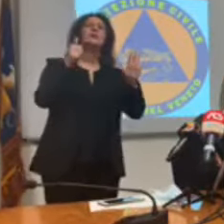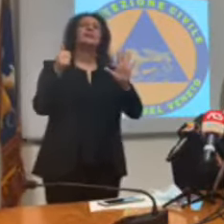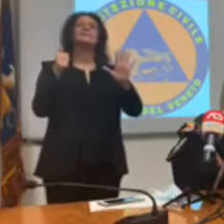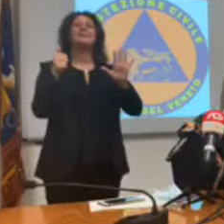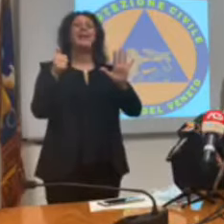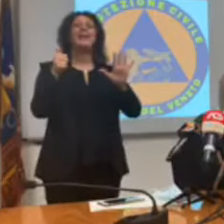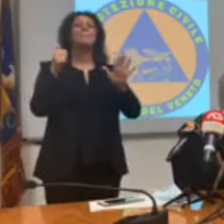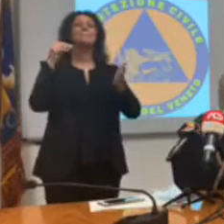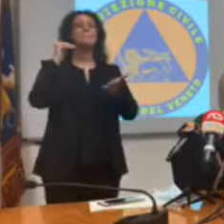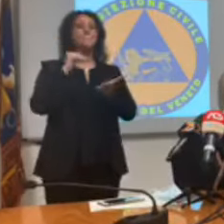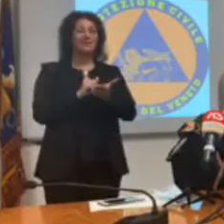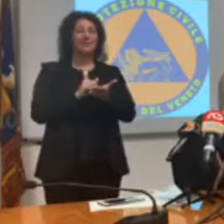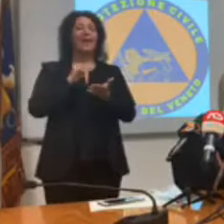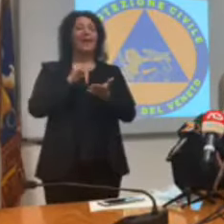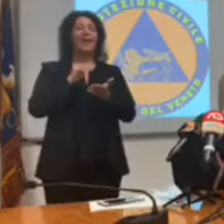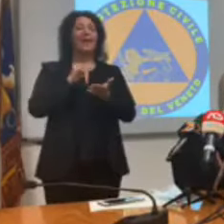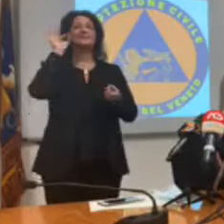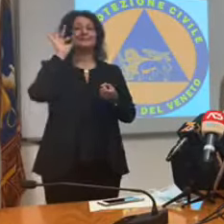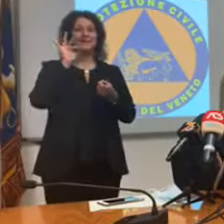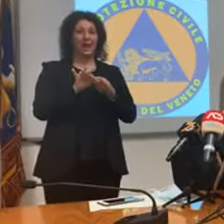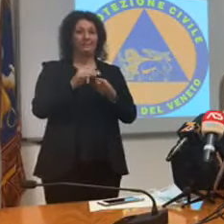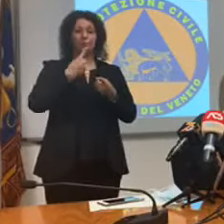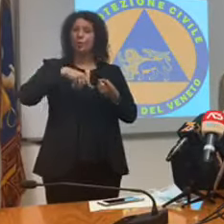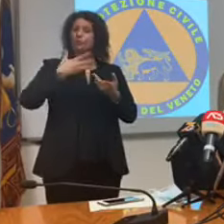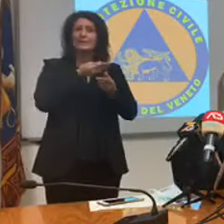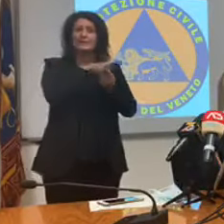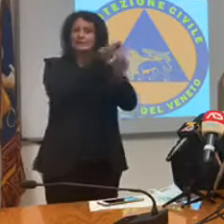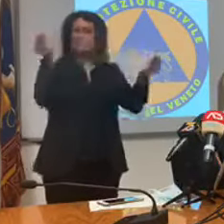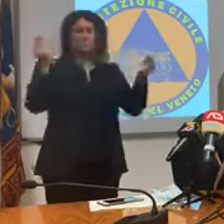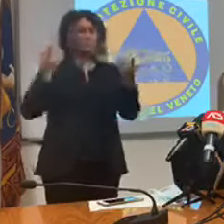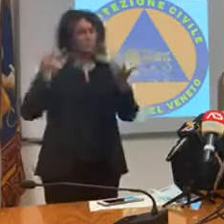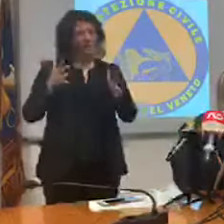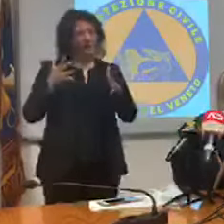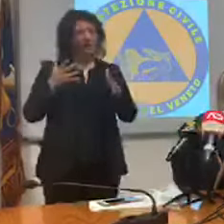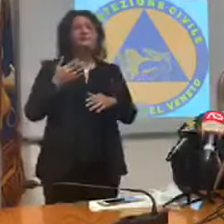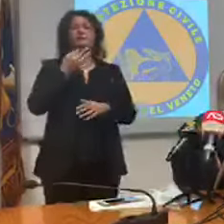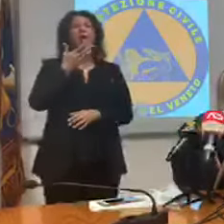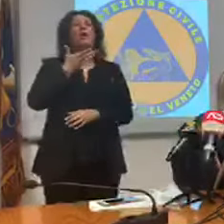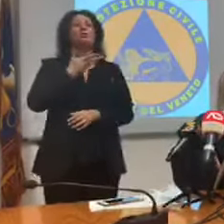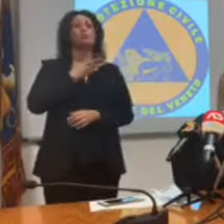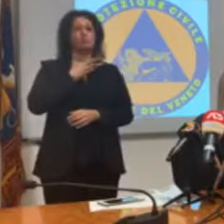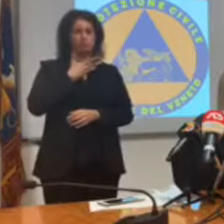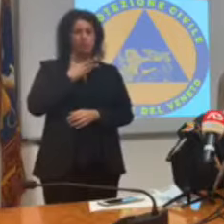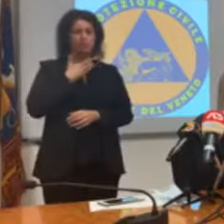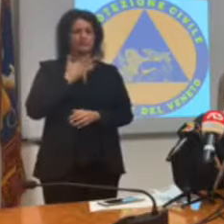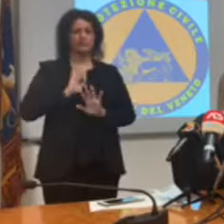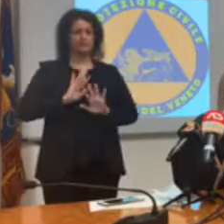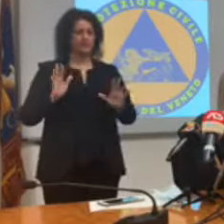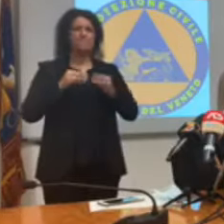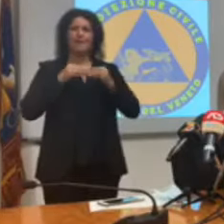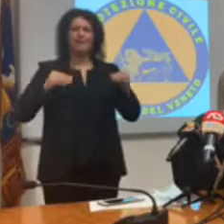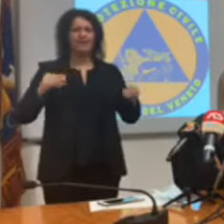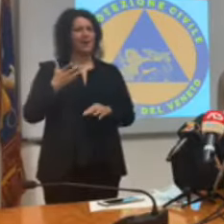insomma saponette. Le abbiamo distribuite. Quindi ci sono le saponette, non è un problema di materiale.